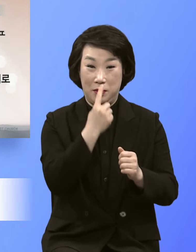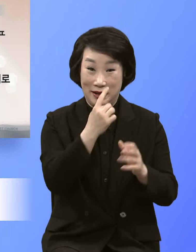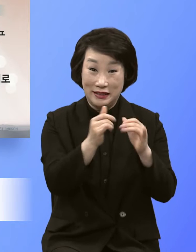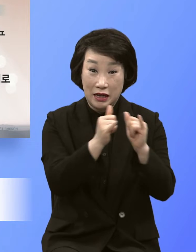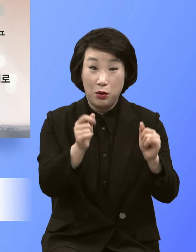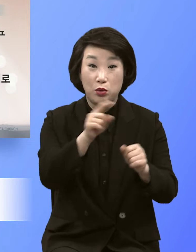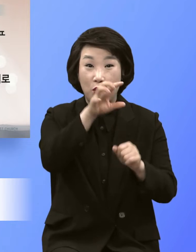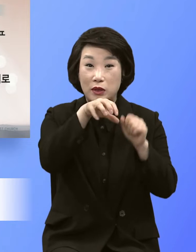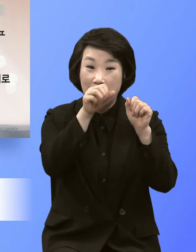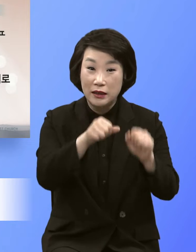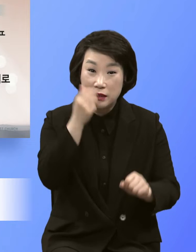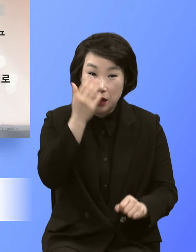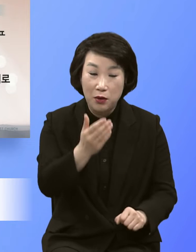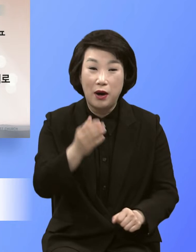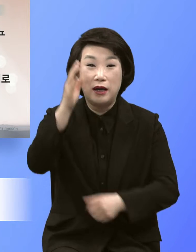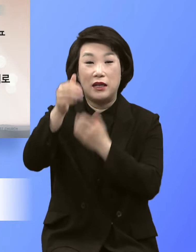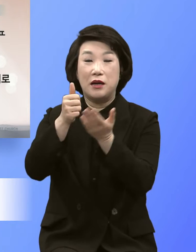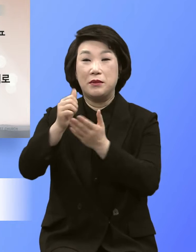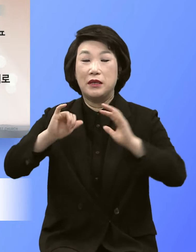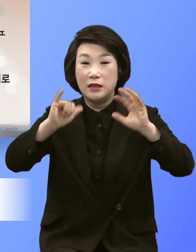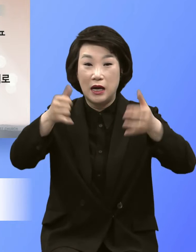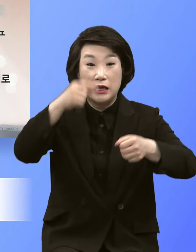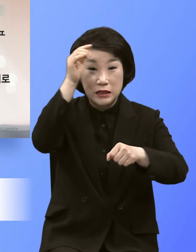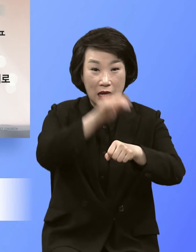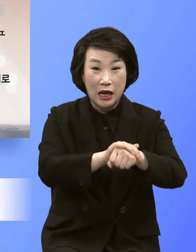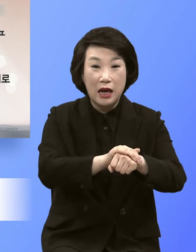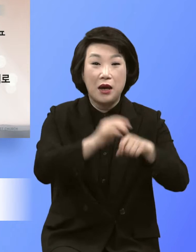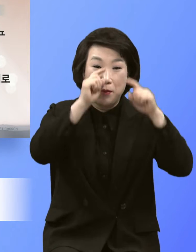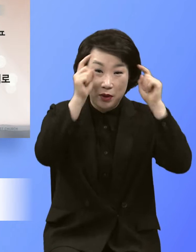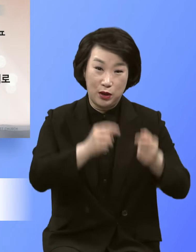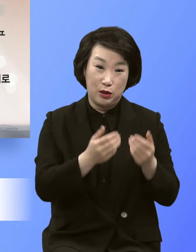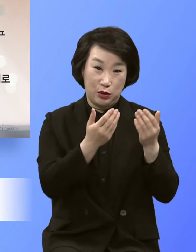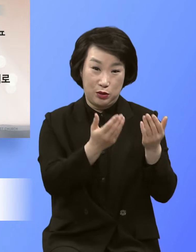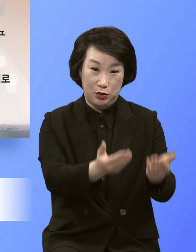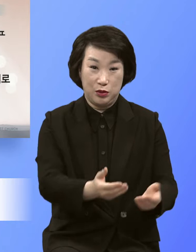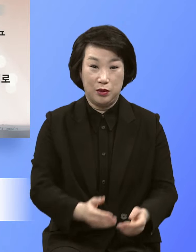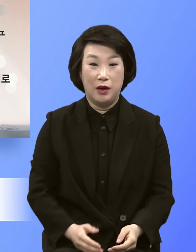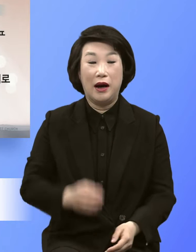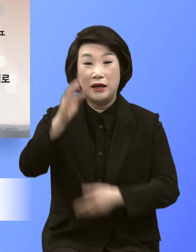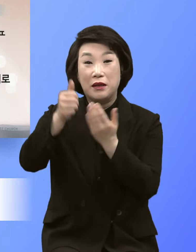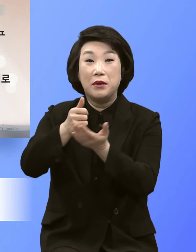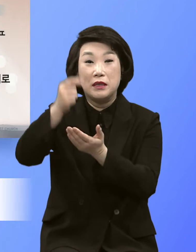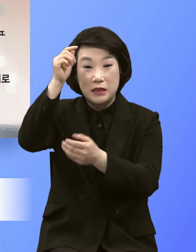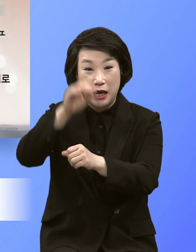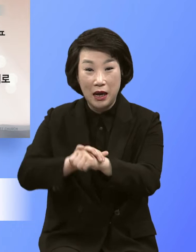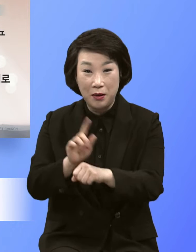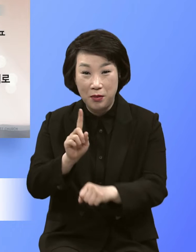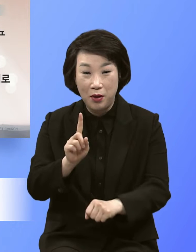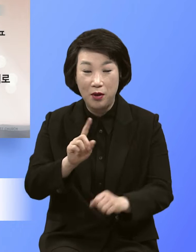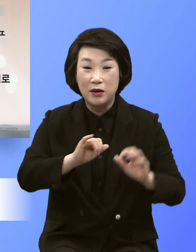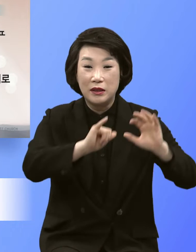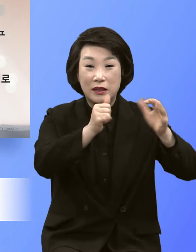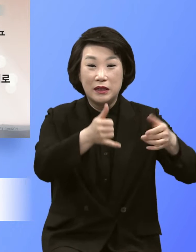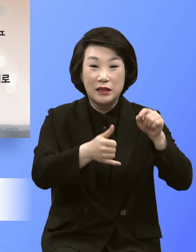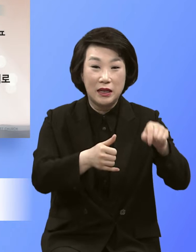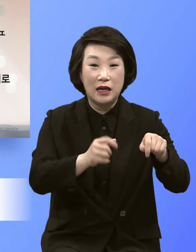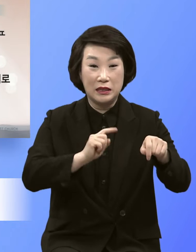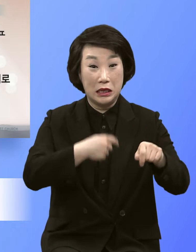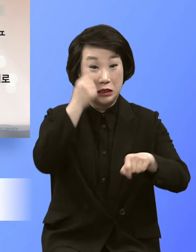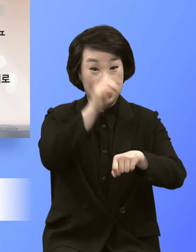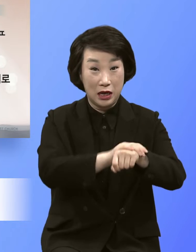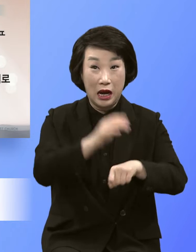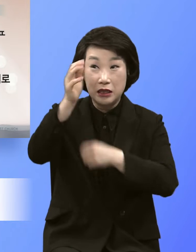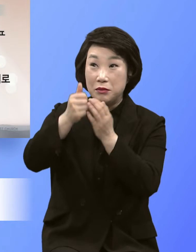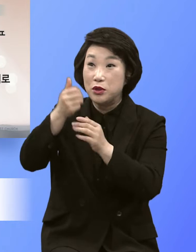있느뇨. 하나님께서 이 세상의 지혜를 미련케 하신 것이 아니뇨 하나님의 지혜에 있어서는 이